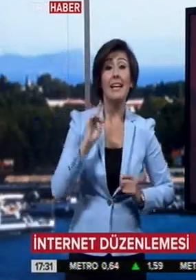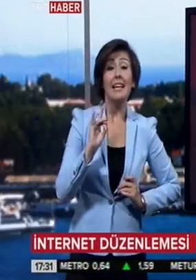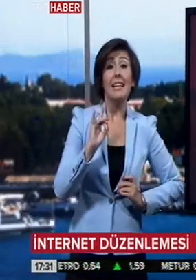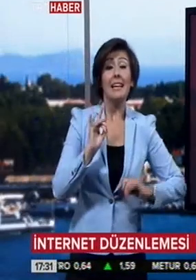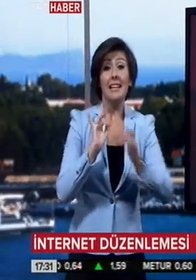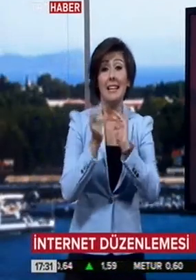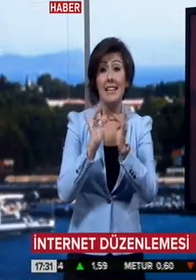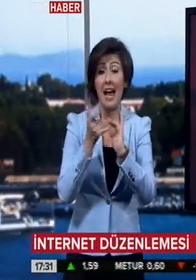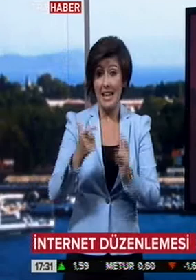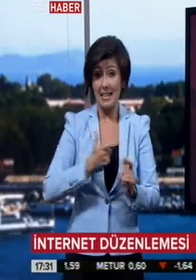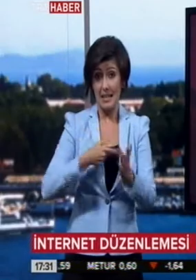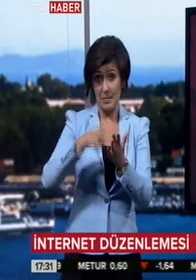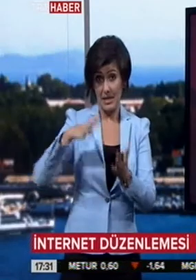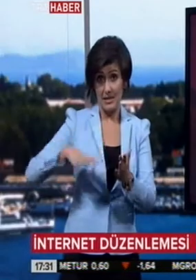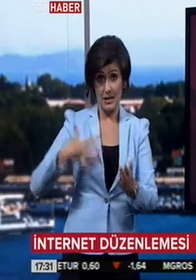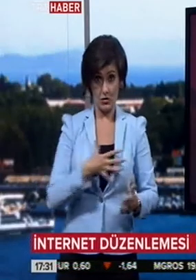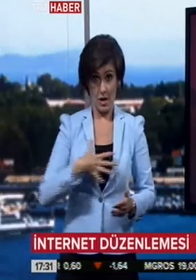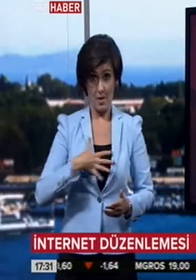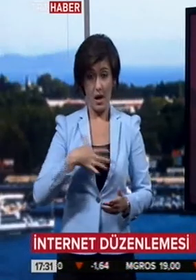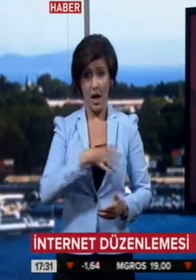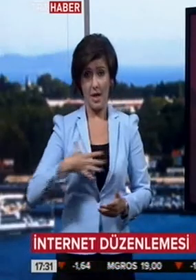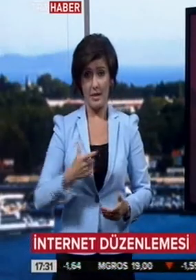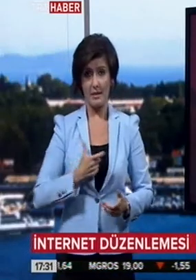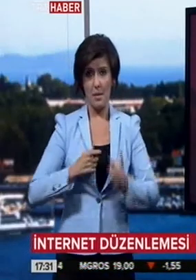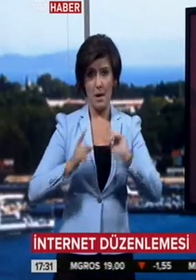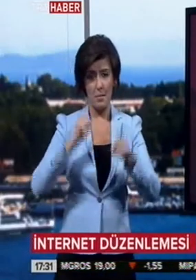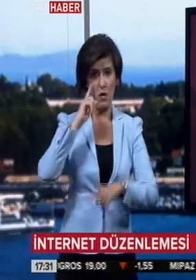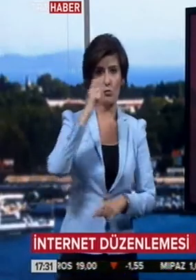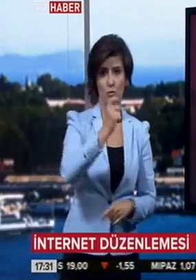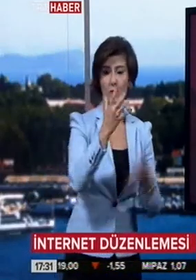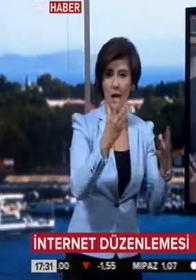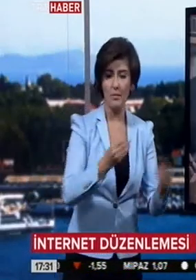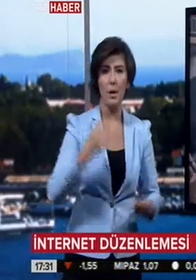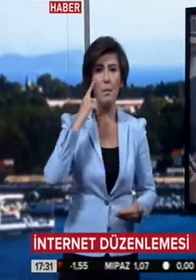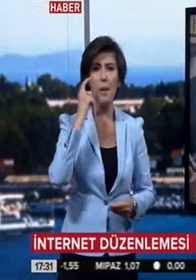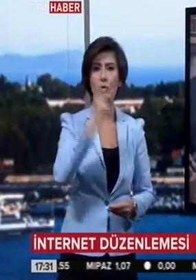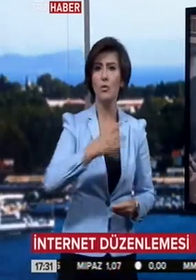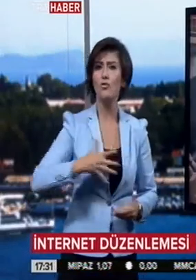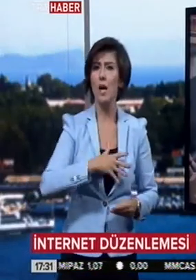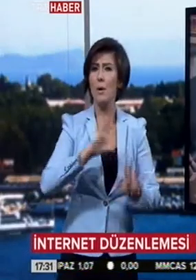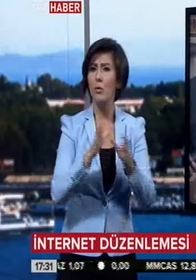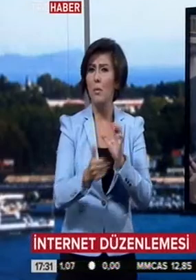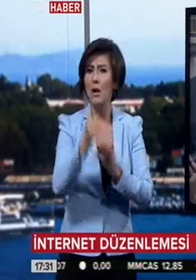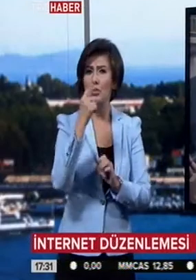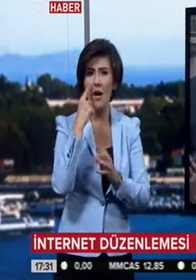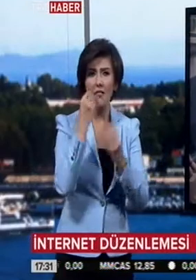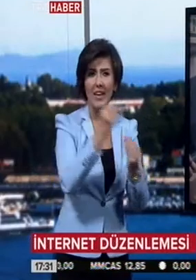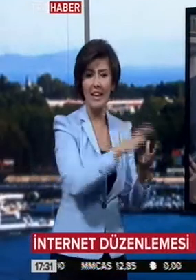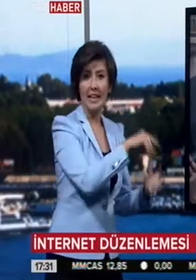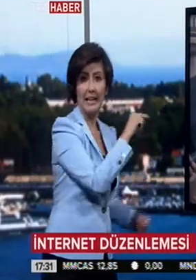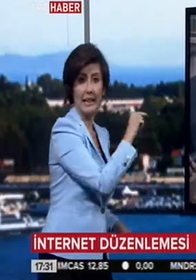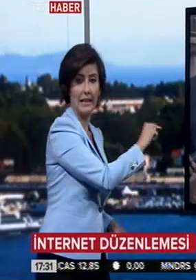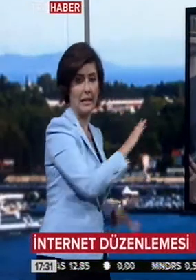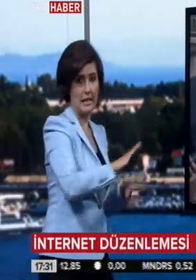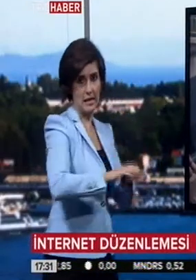İnternet yasasının iptalini isteyen Cumhuriyet Halk Partisi Anayasa Mahkemesi'ne başvuruda bulundu. Başvuruyu CHP Grup Başkan